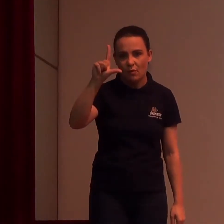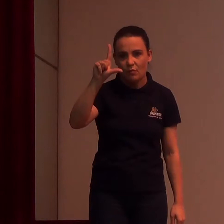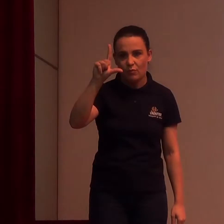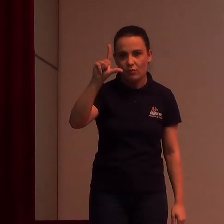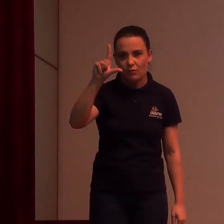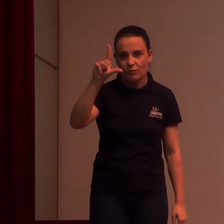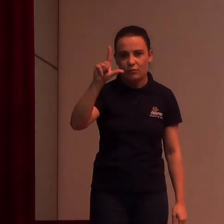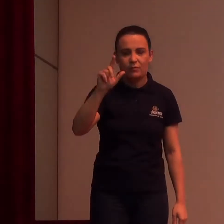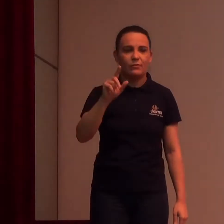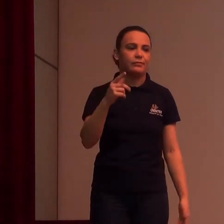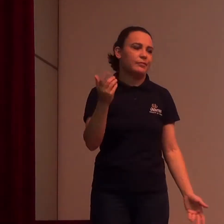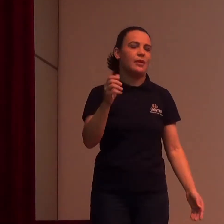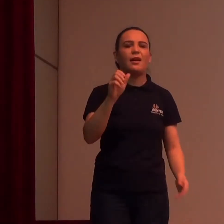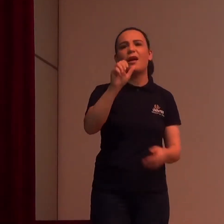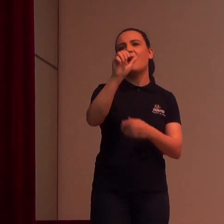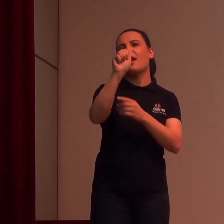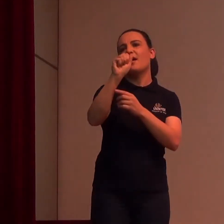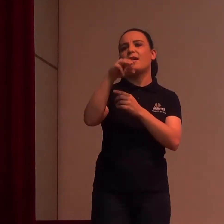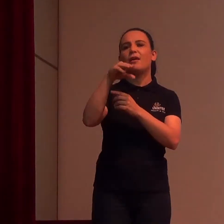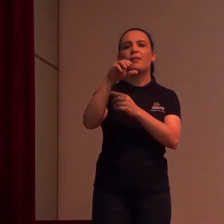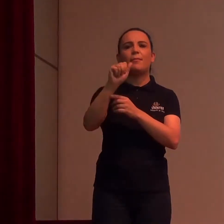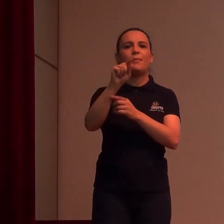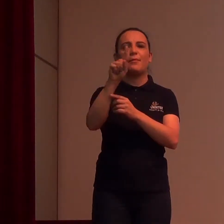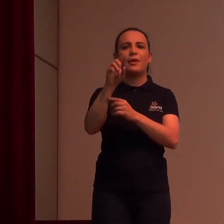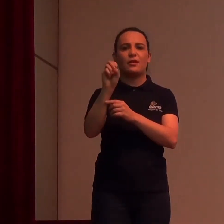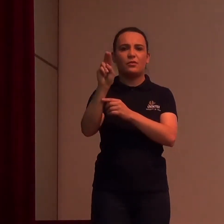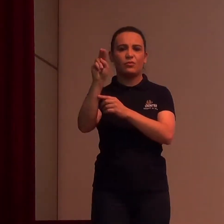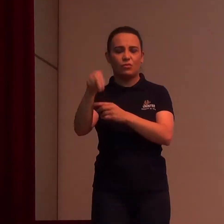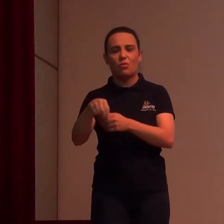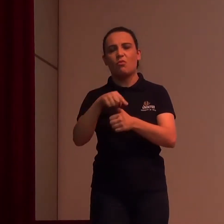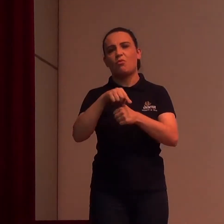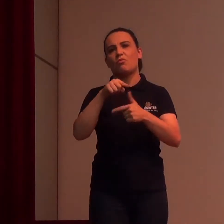empresa, de Amazon, ou de